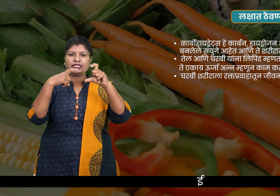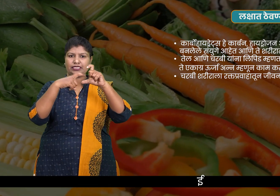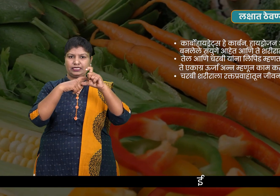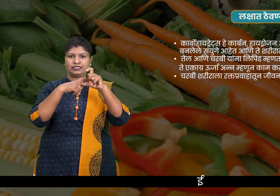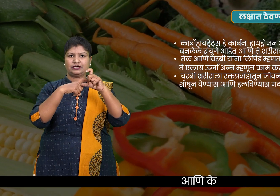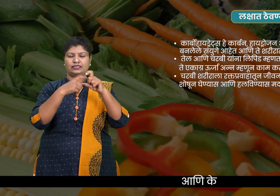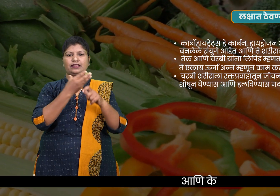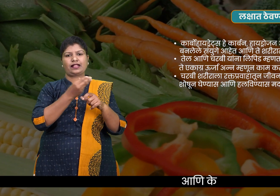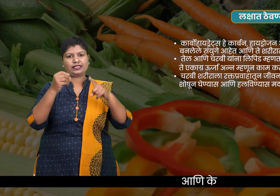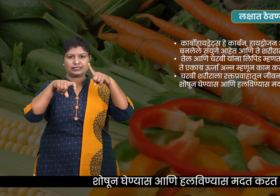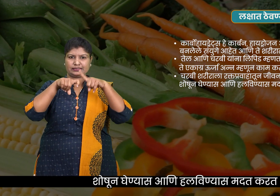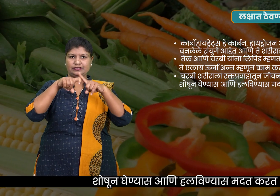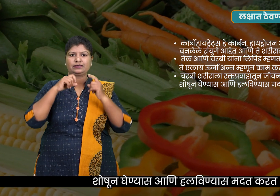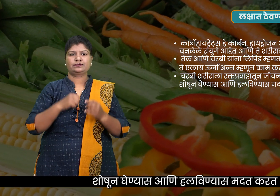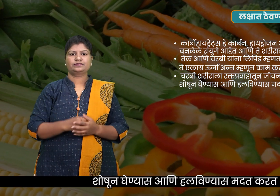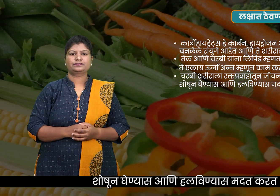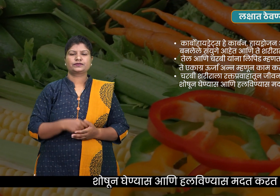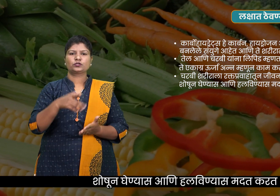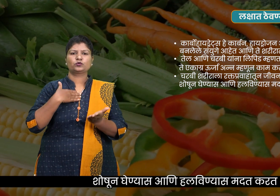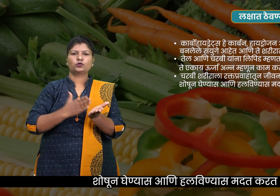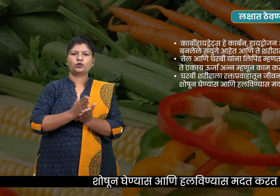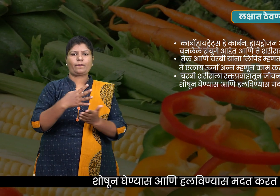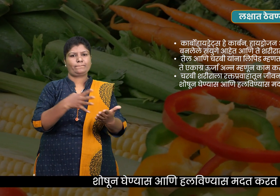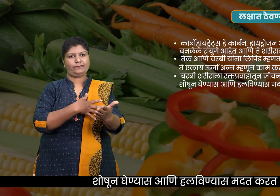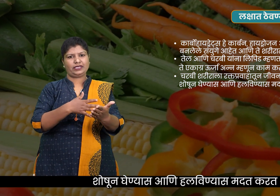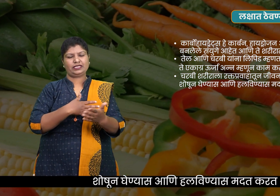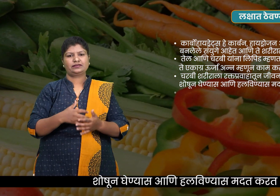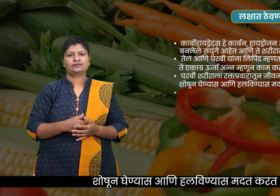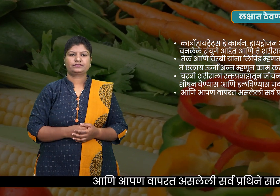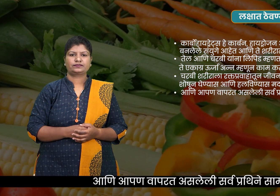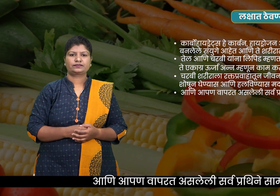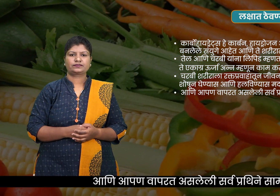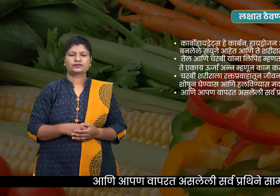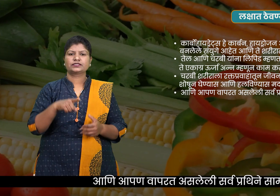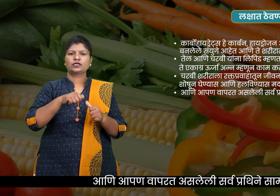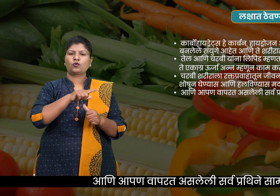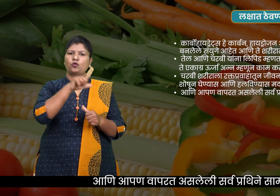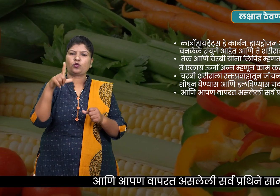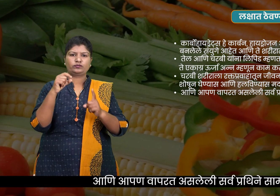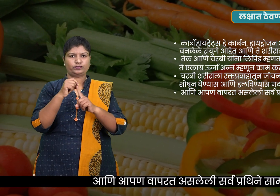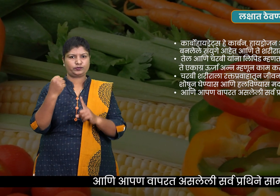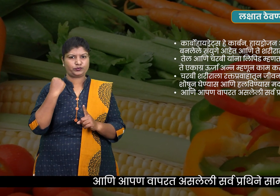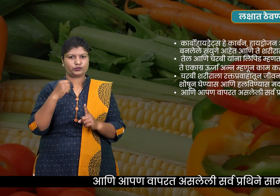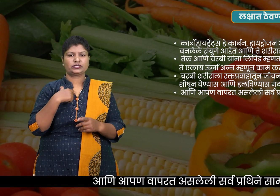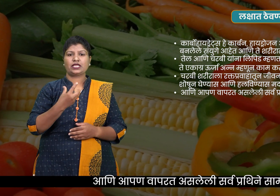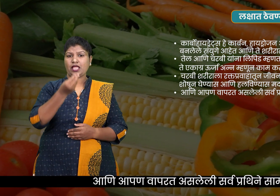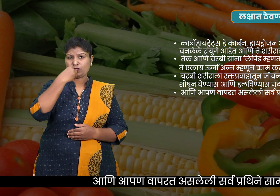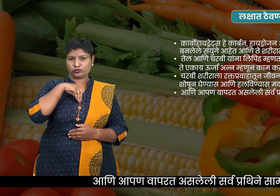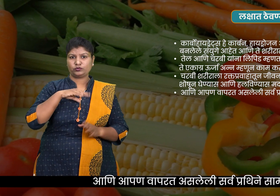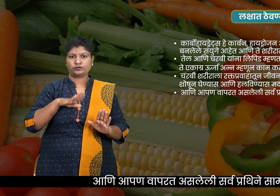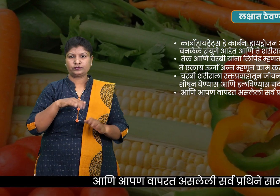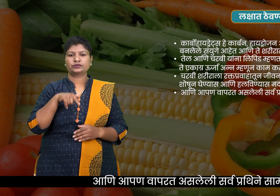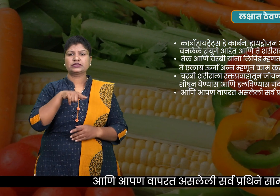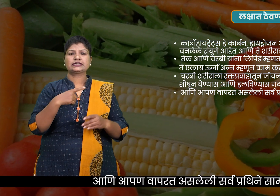ई आणि के शोषून घेण्यास आणि हलविण्यास मदत करत असते आणि आपण वापरत असलेली सर्व प्रथिने